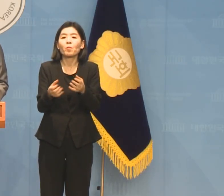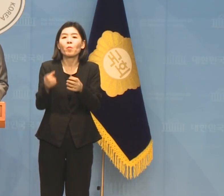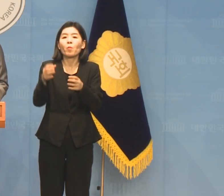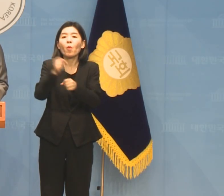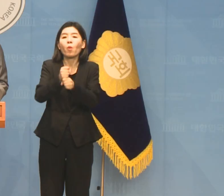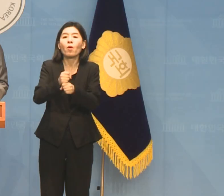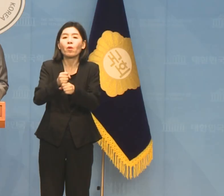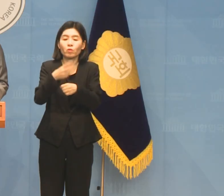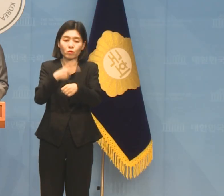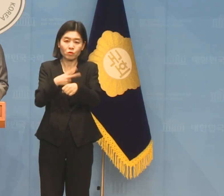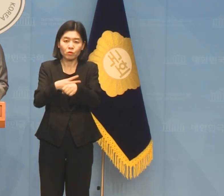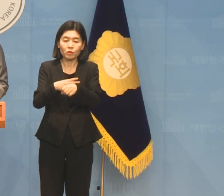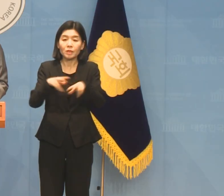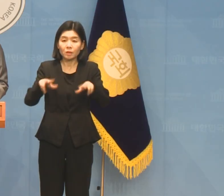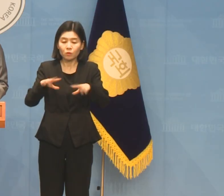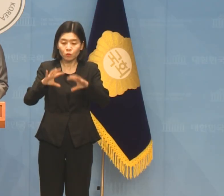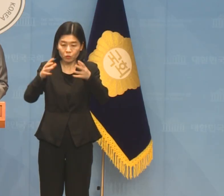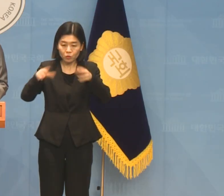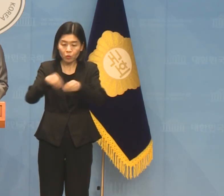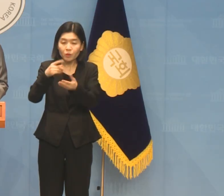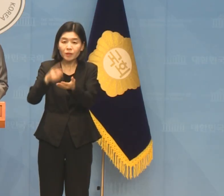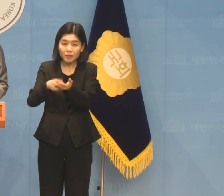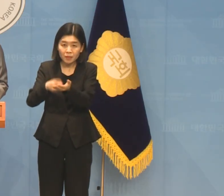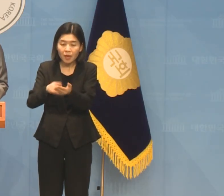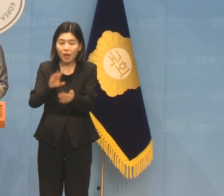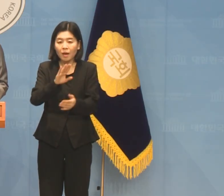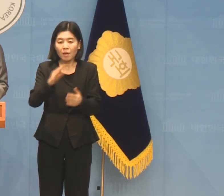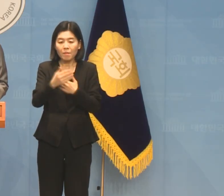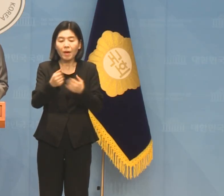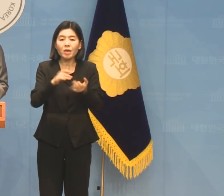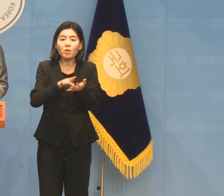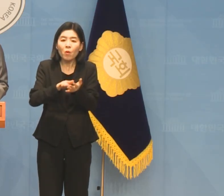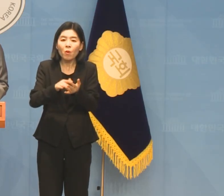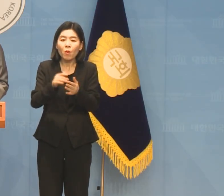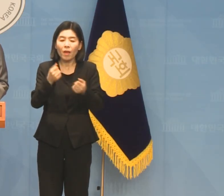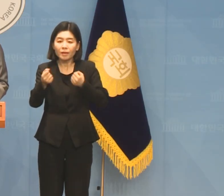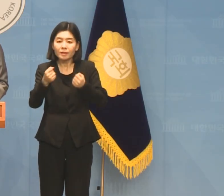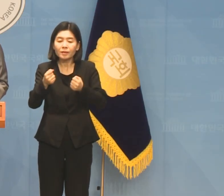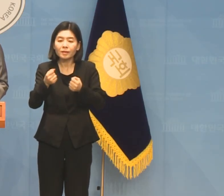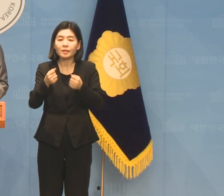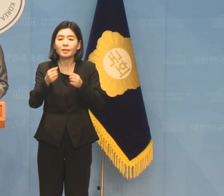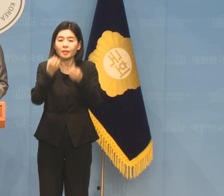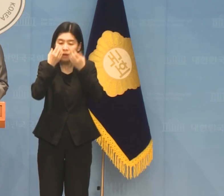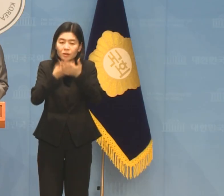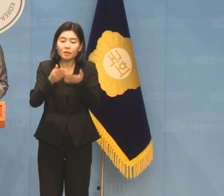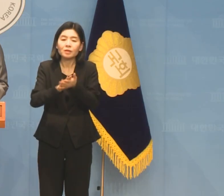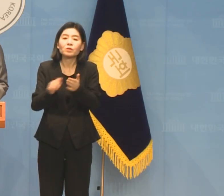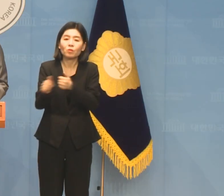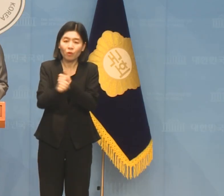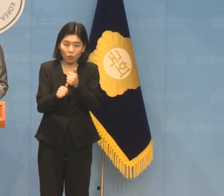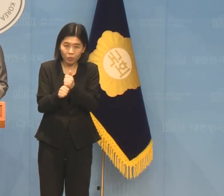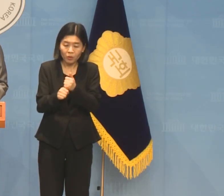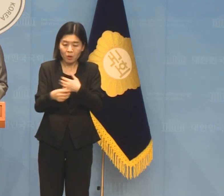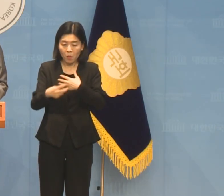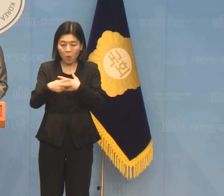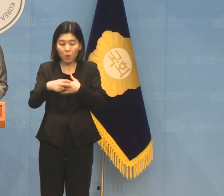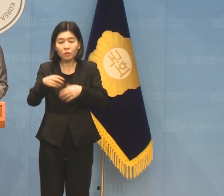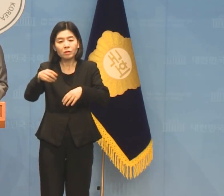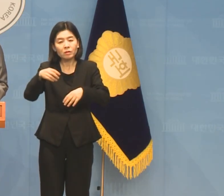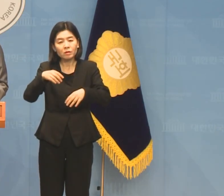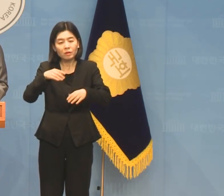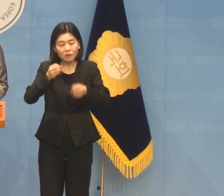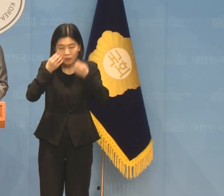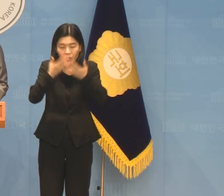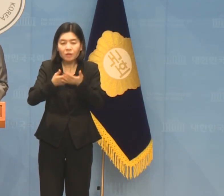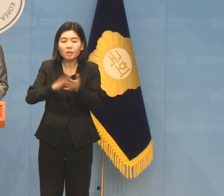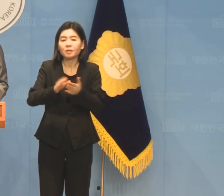현재 국무총리 직속 바이오헬스 혁신위원회 민간위원으로서 보건의료 분야 혁신을 선도하고